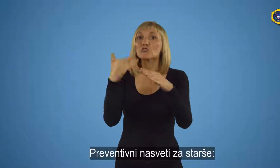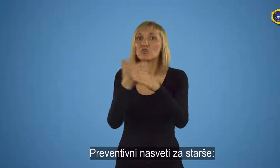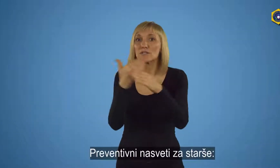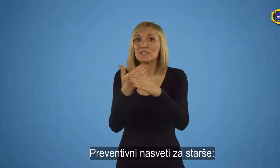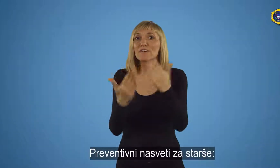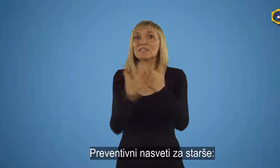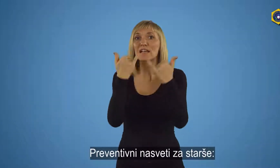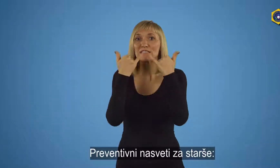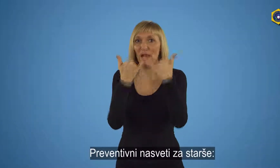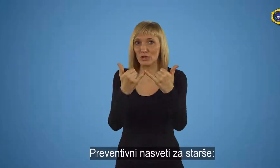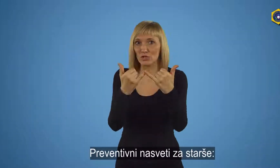Preventivni nasveti za starše.